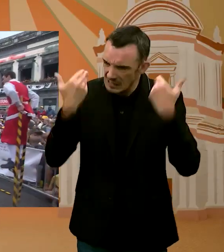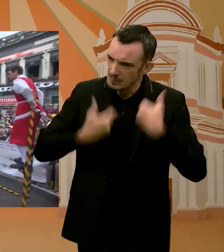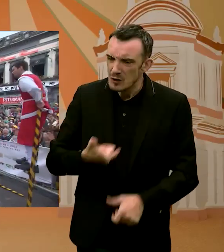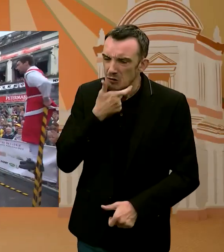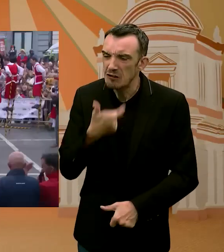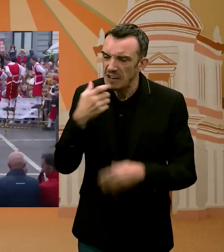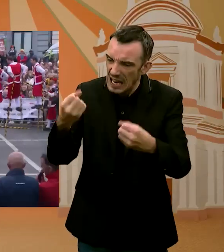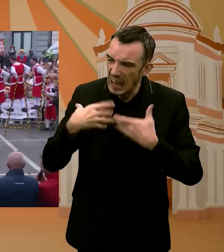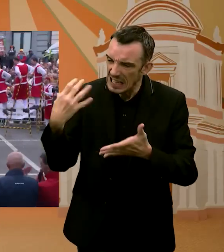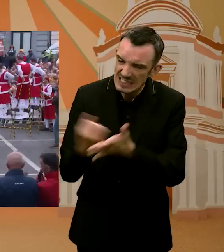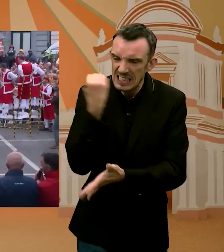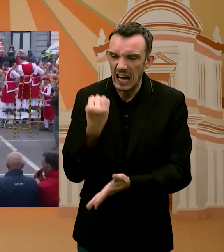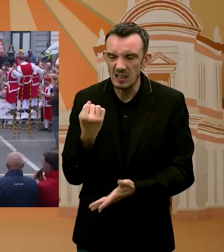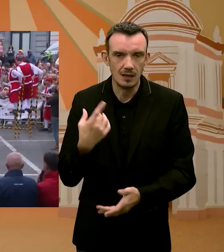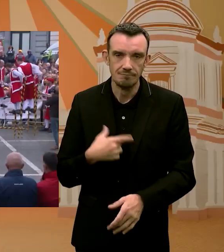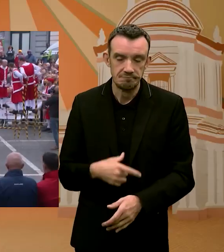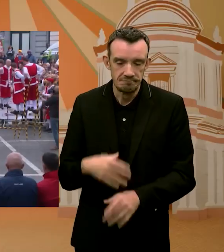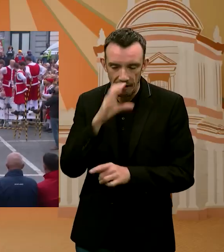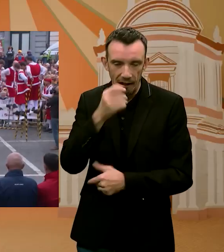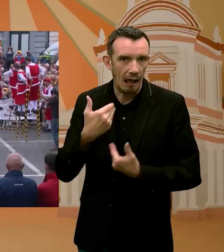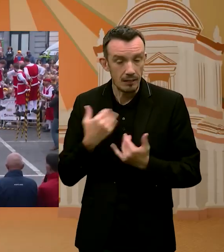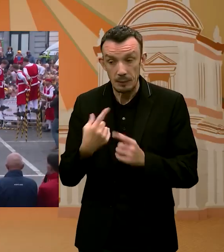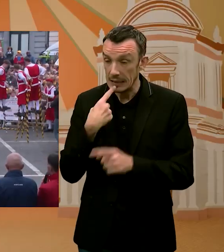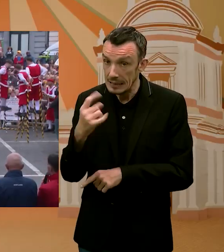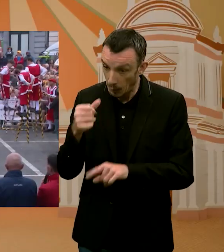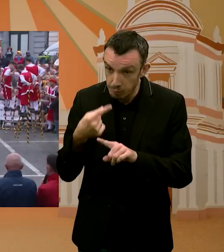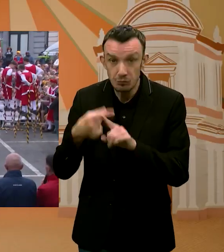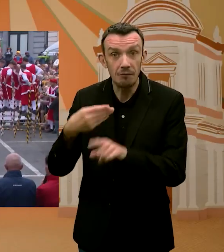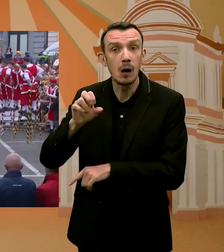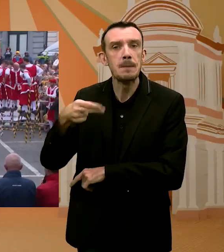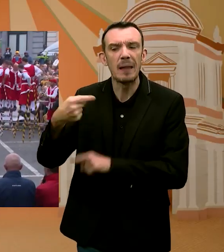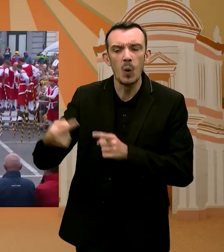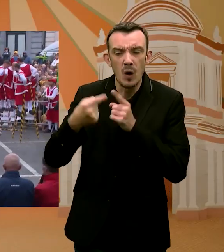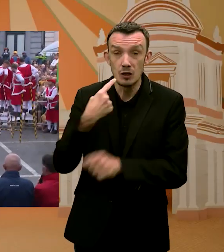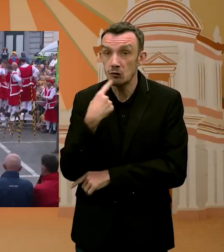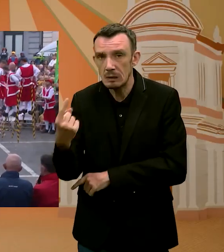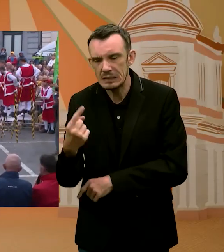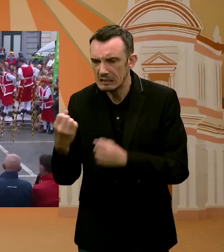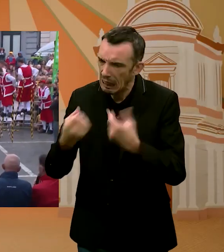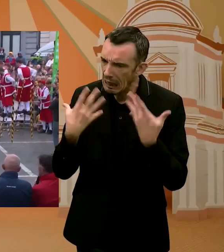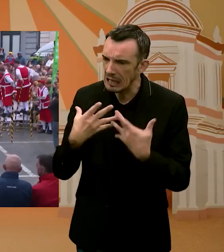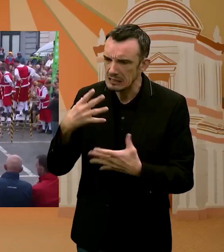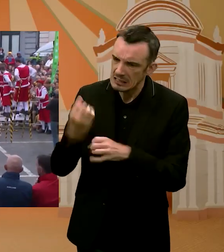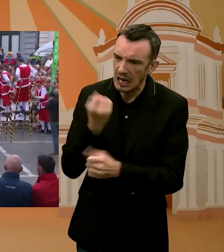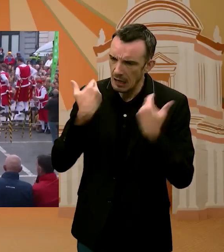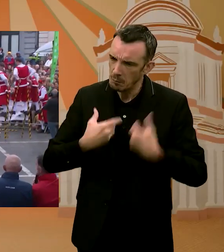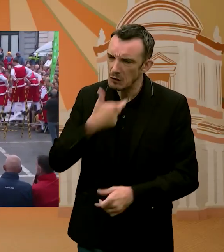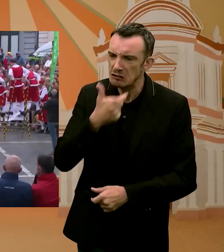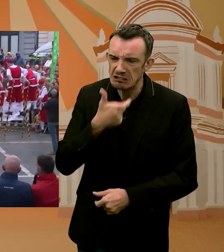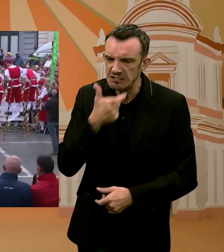n'a pas marché. On peut toujours essayer. Non, vraiment, il y a des moments, c'est juste des petites blagues ou quoi. Vraiment un moment